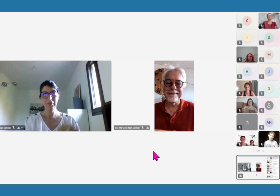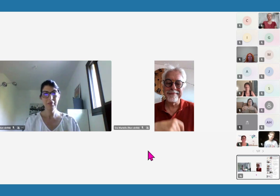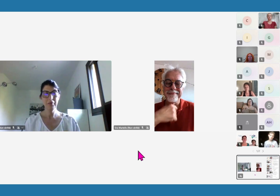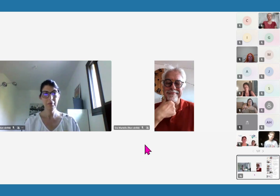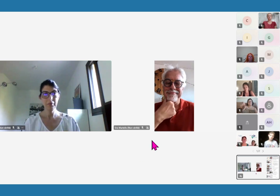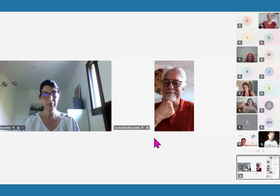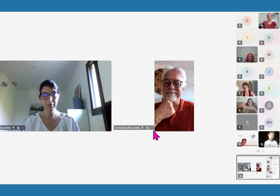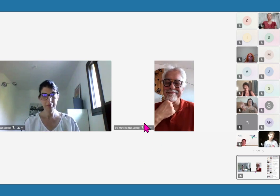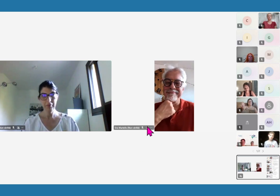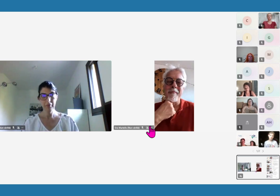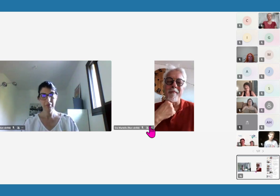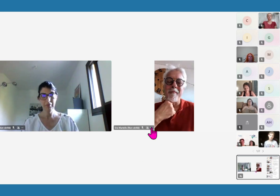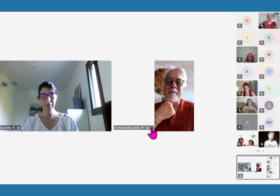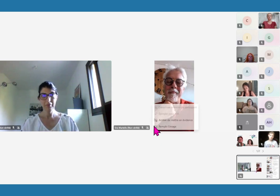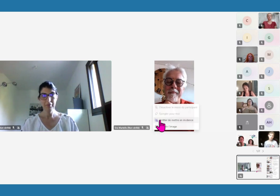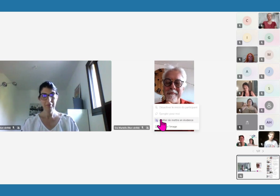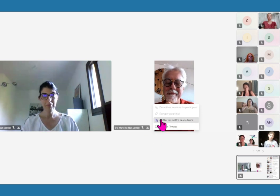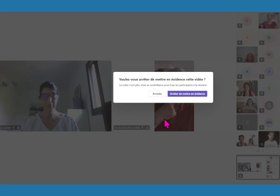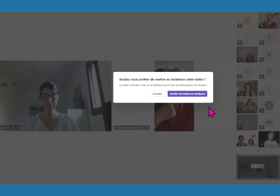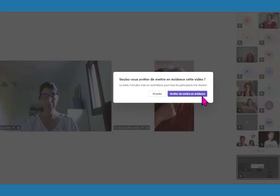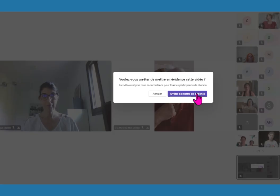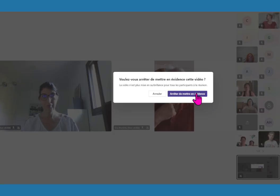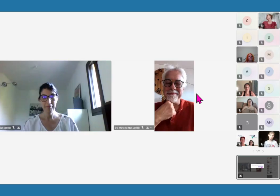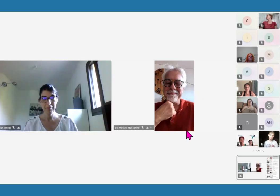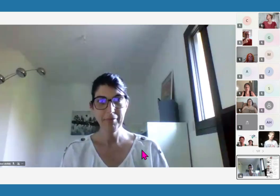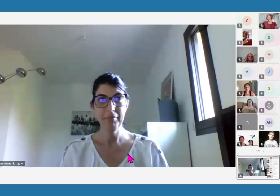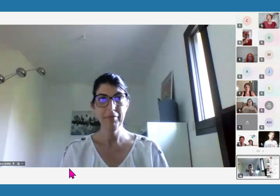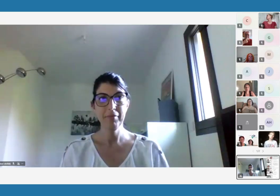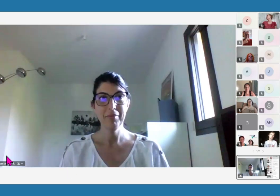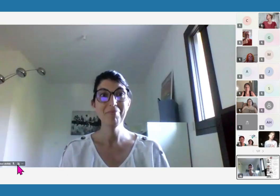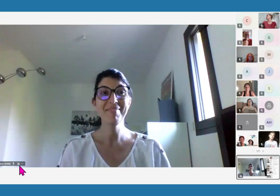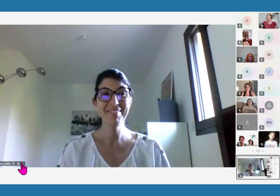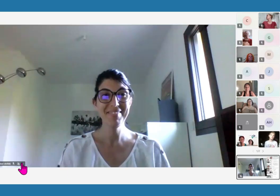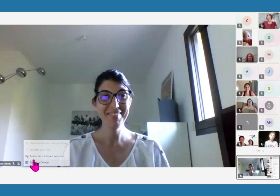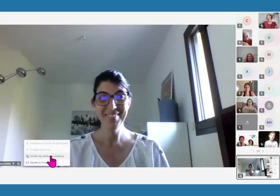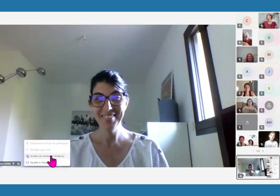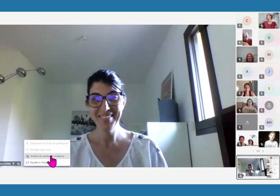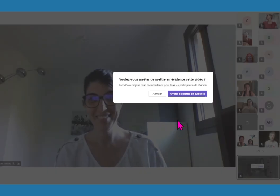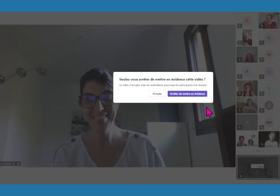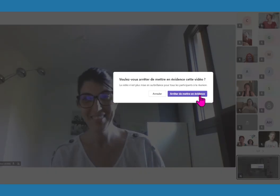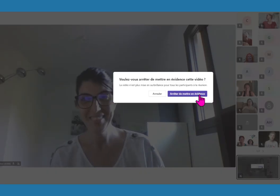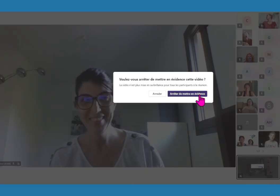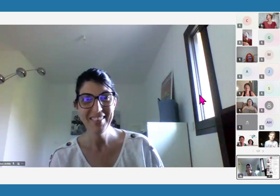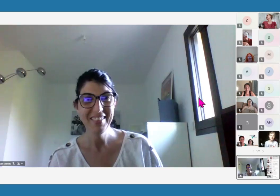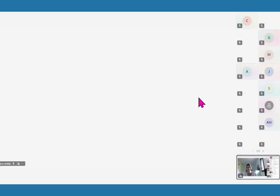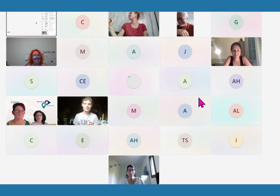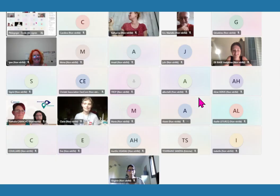Voilà. Super. Hein. Merci. Hein. Et ça stresse. Hein. Je sais, hein, je vous stresse. Oh là là, elle est pas sympa, la prof. Non,